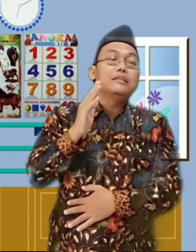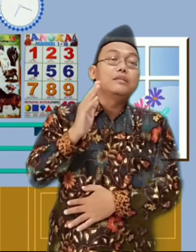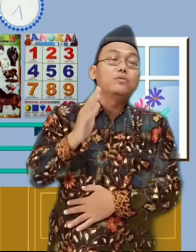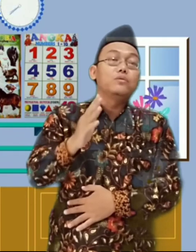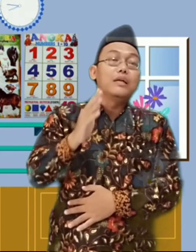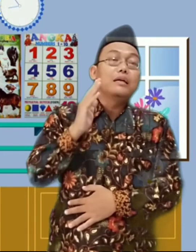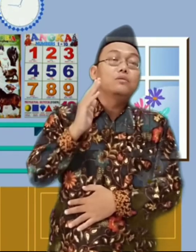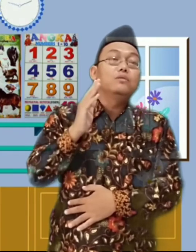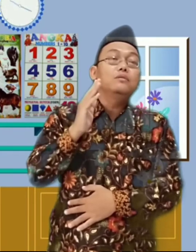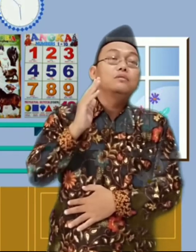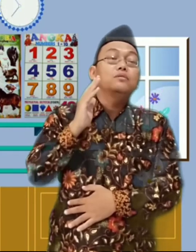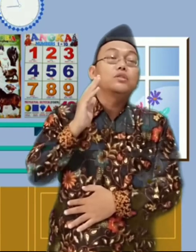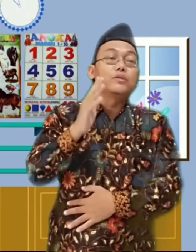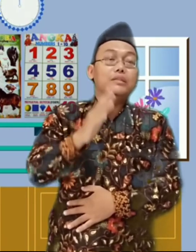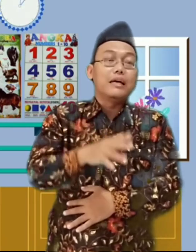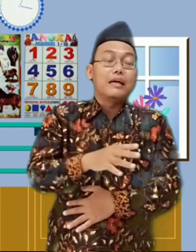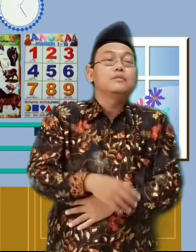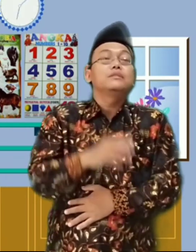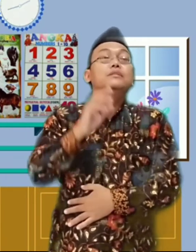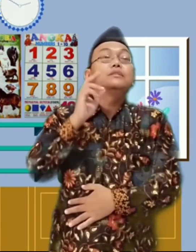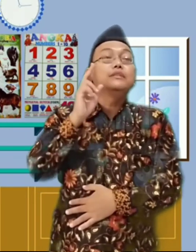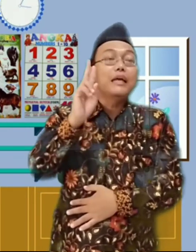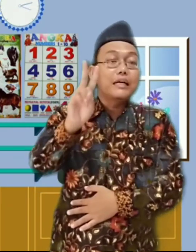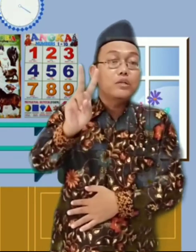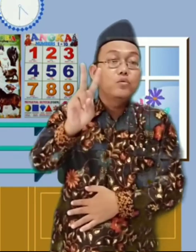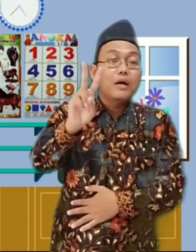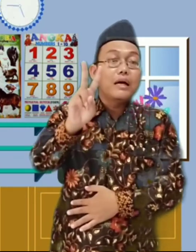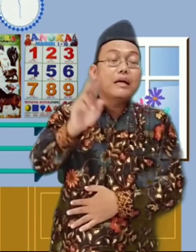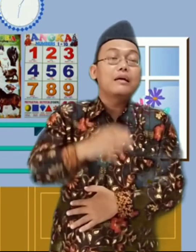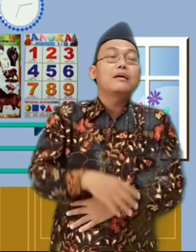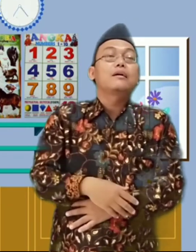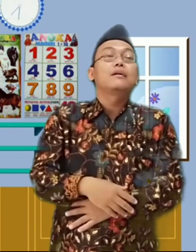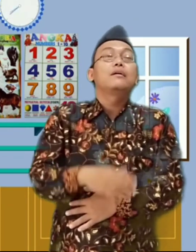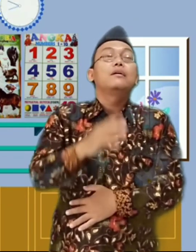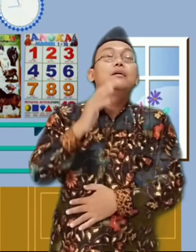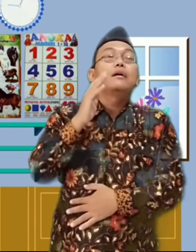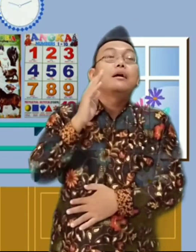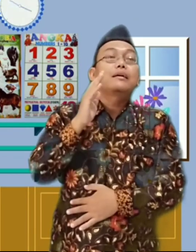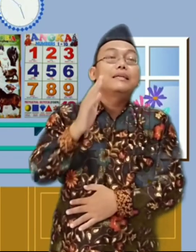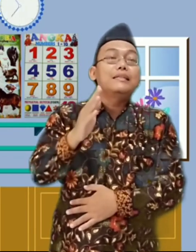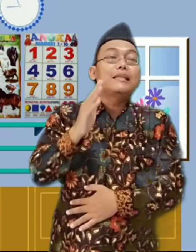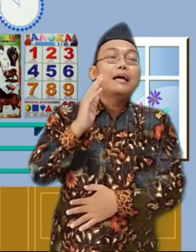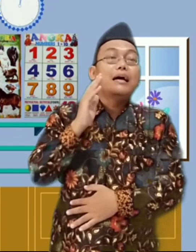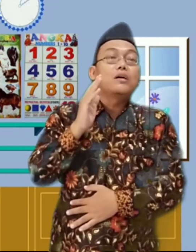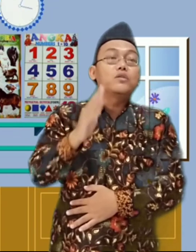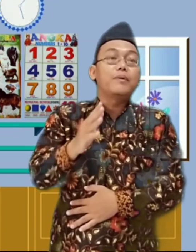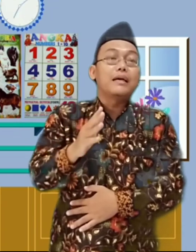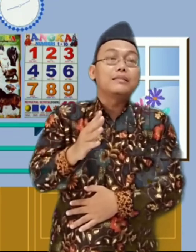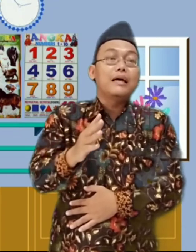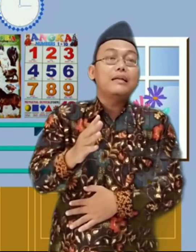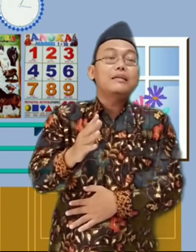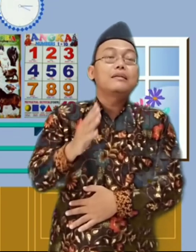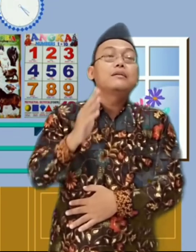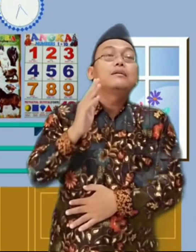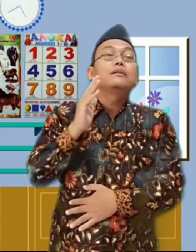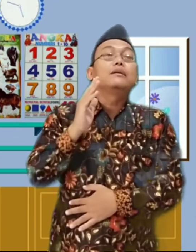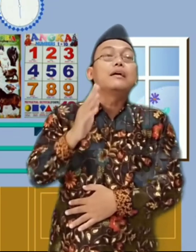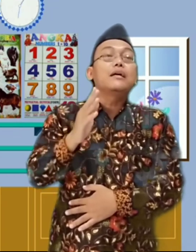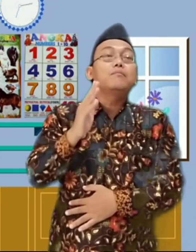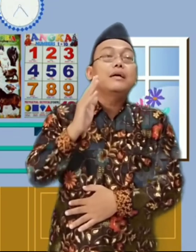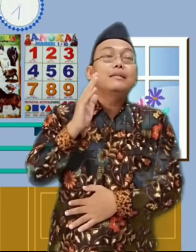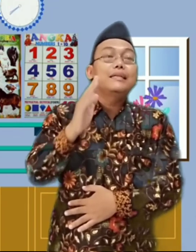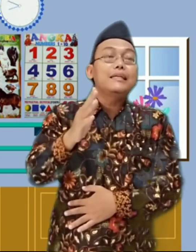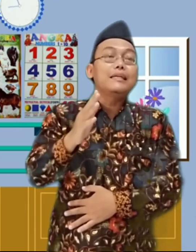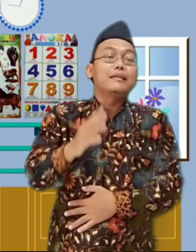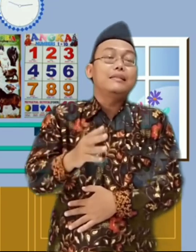jangan ditunda-tunda. Yang kedua, kita harus belajar